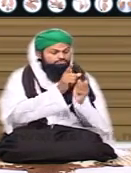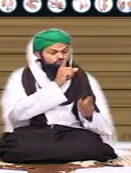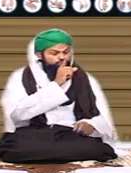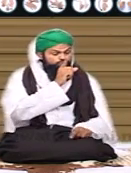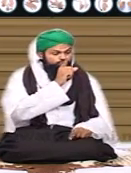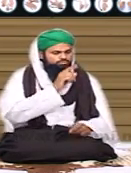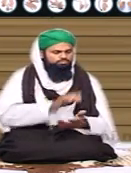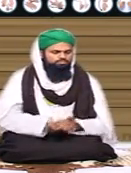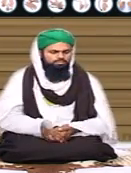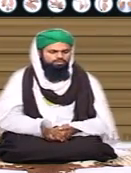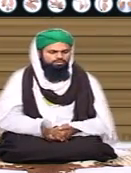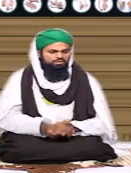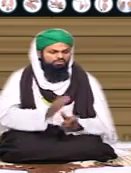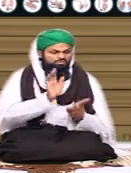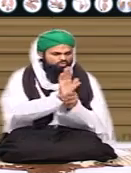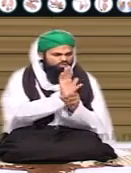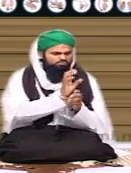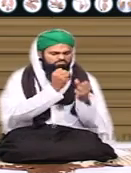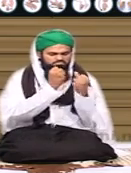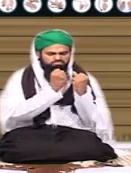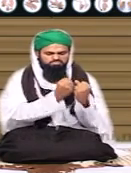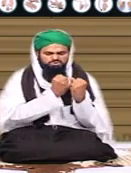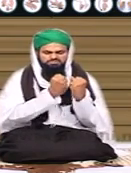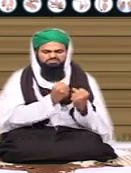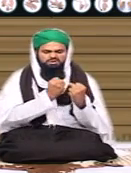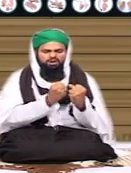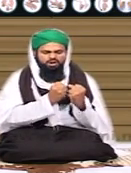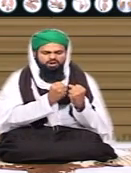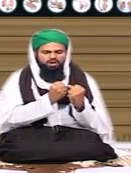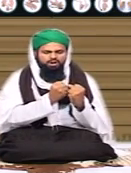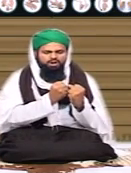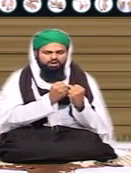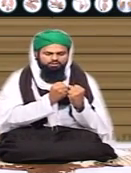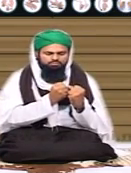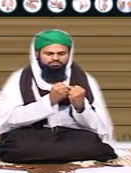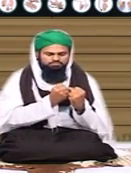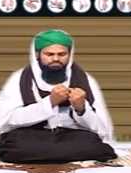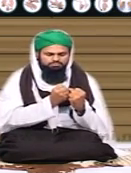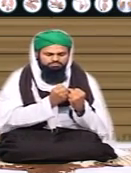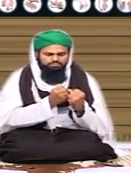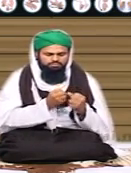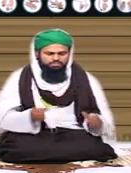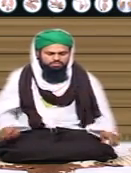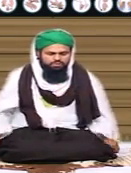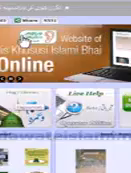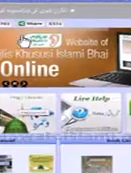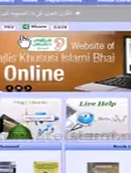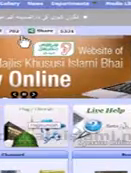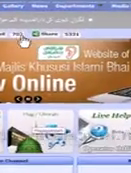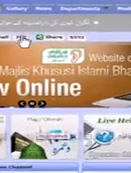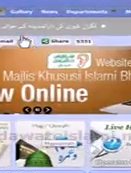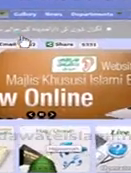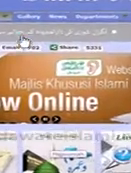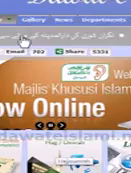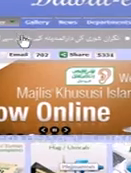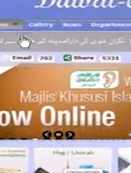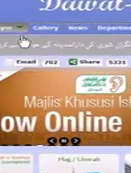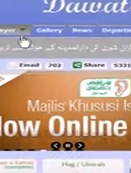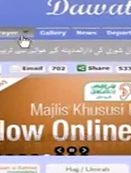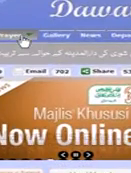لیکن اس دور میں روکنا مشکل ہے. وہ کہہ دے گا کہ حقیقت ہے، وہ مانے گا تو نہیں اور شے میں آ جائے گا. تو اس طرح مطلب یہ بہت سخت